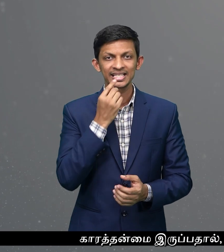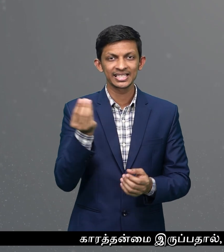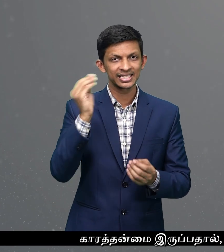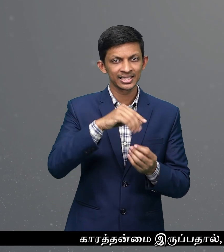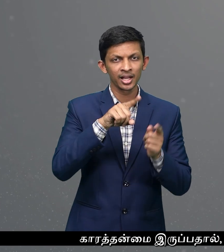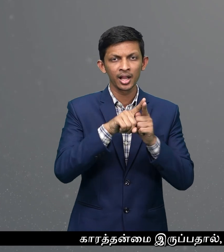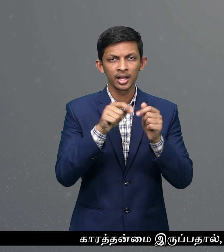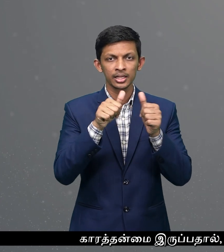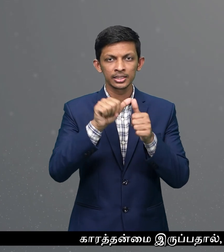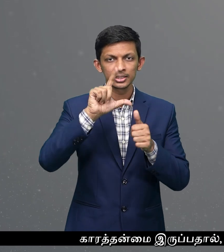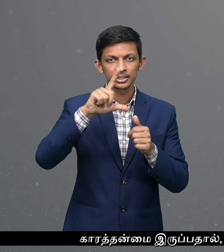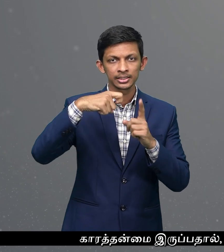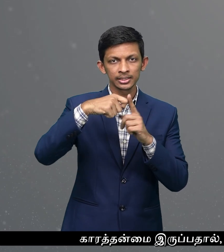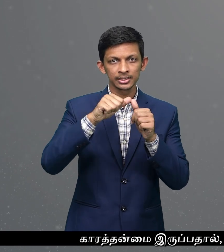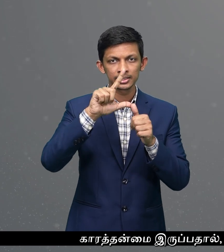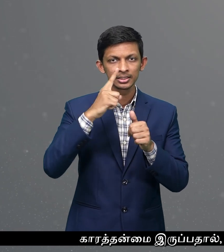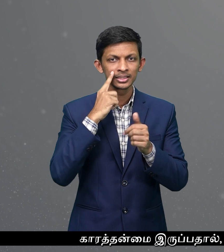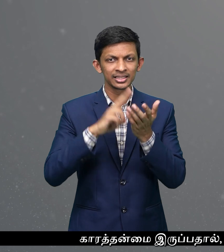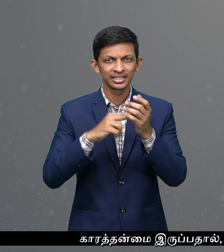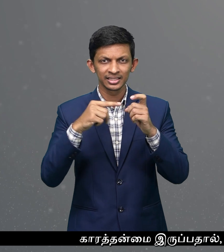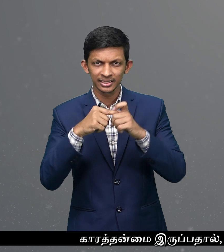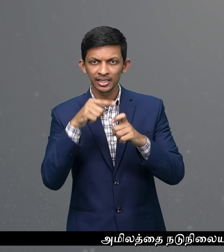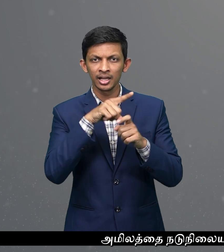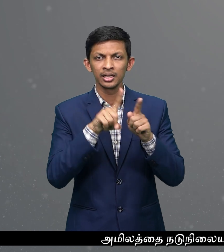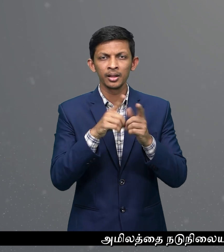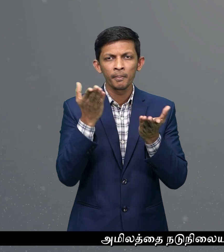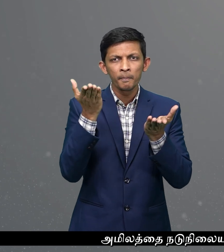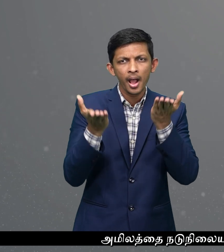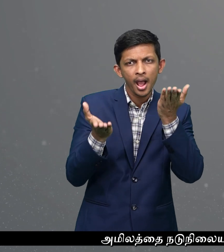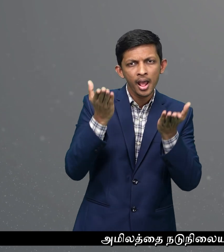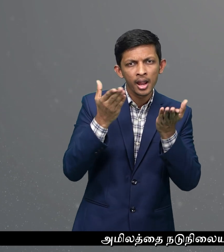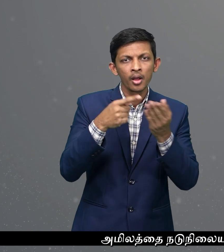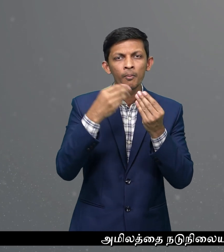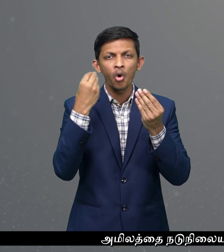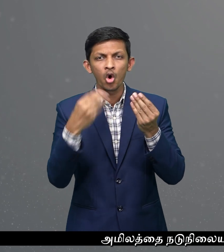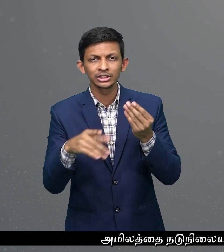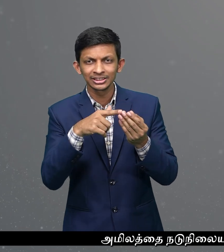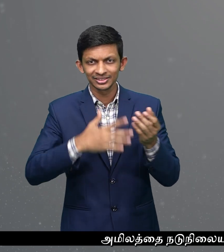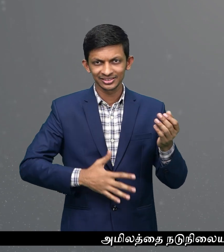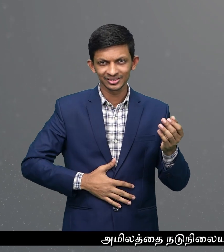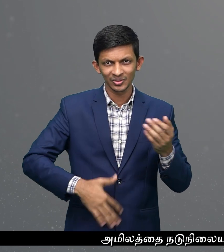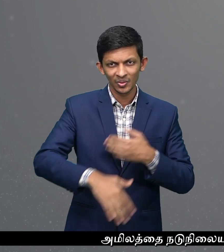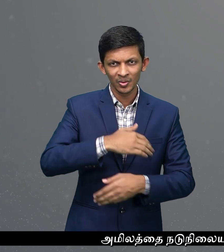காரத்தன்மை இருப்பதால் வயிற்றிலுள்ள அதிகப்படியான அமிலத்தை நடுநிலையாக்கி நிவாரணம் அளிக்கிறது.